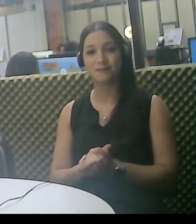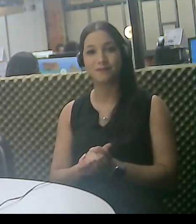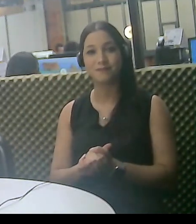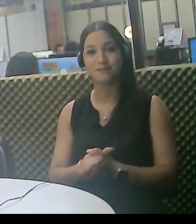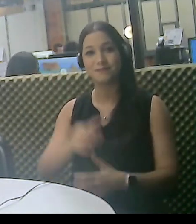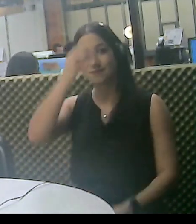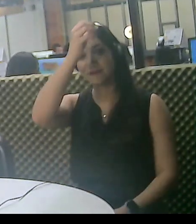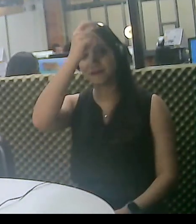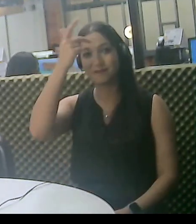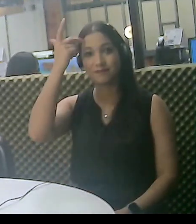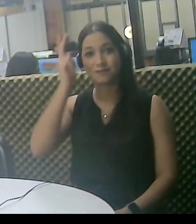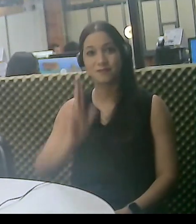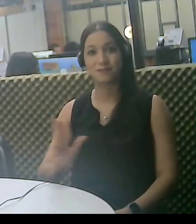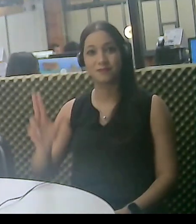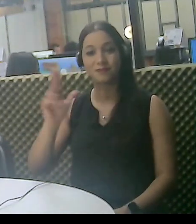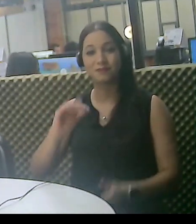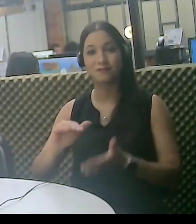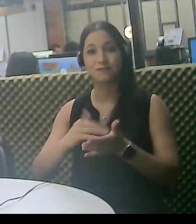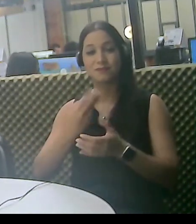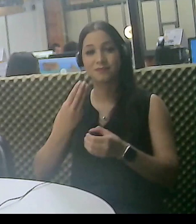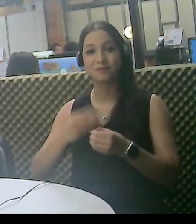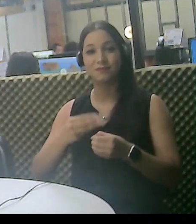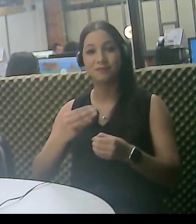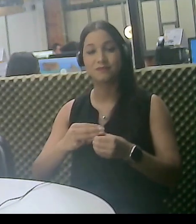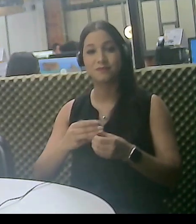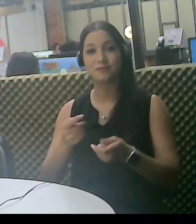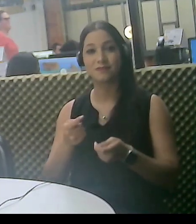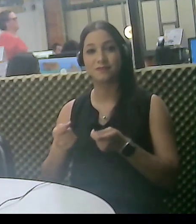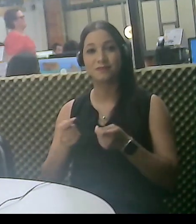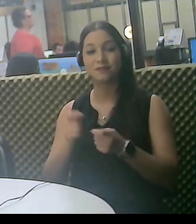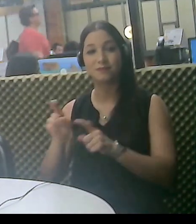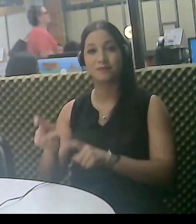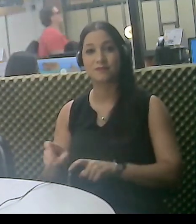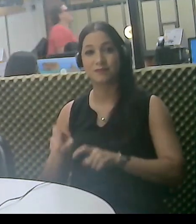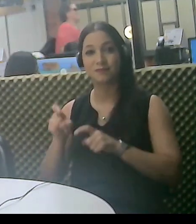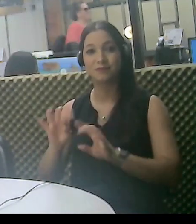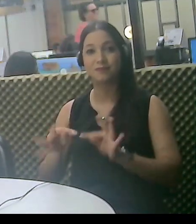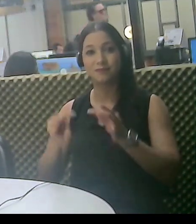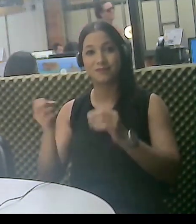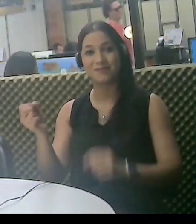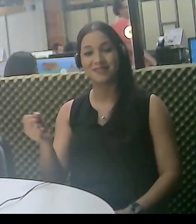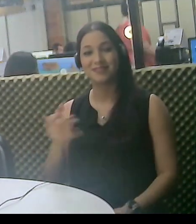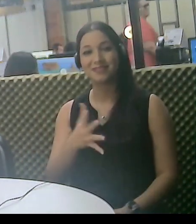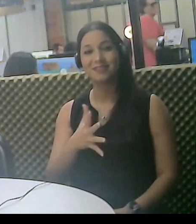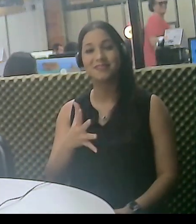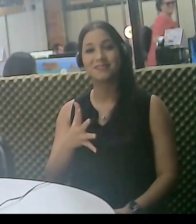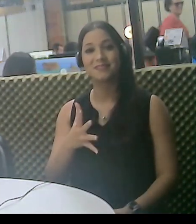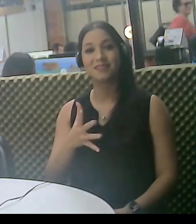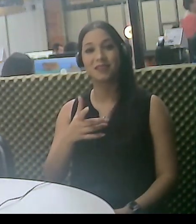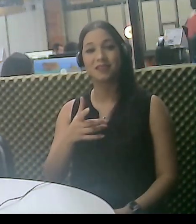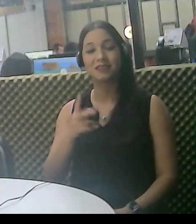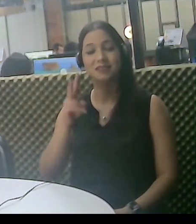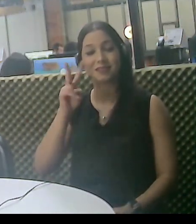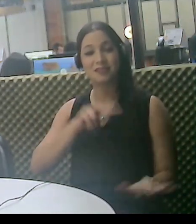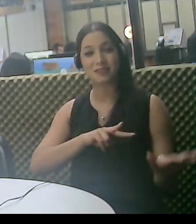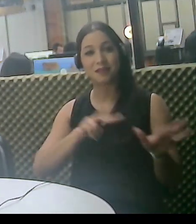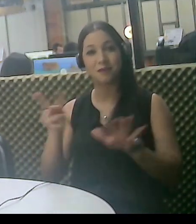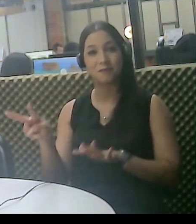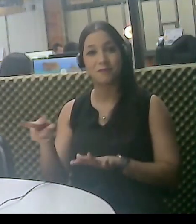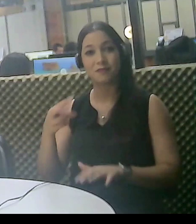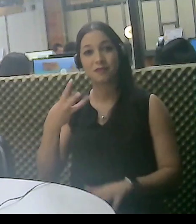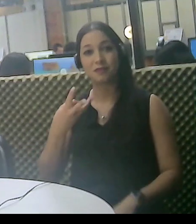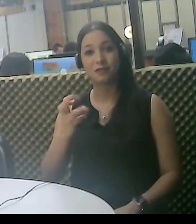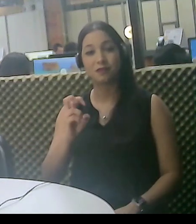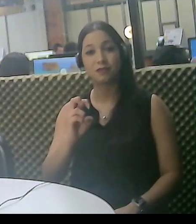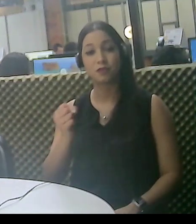A Prefeitura de Uberlândia, por meio da Secretaria Municipal de Agronegócio, Economia e Inovação, entregou nesta semana 35